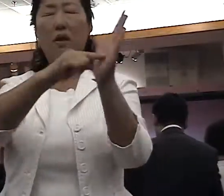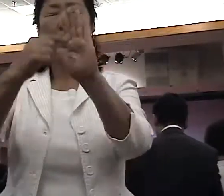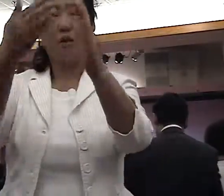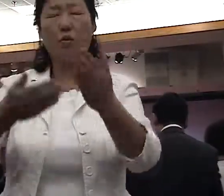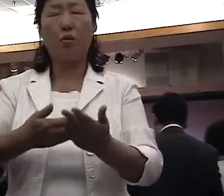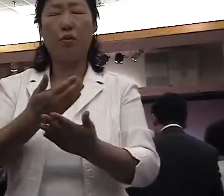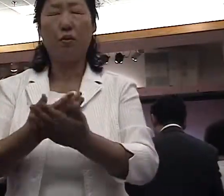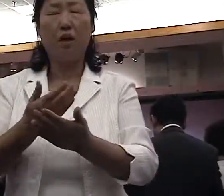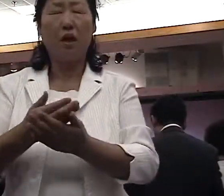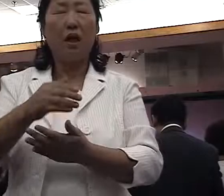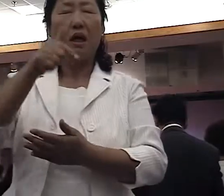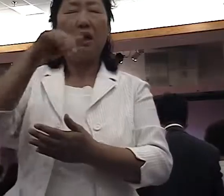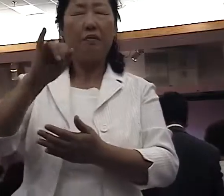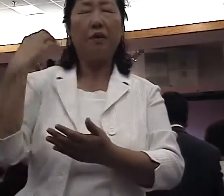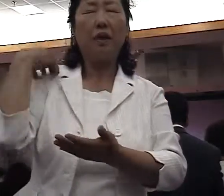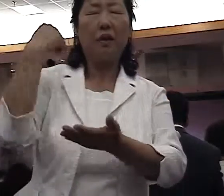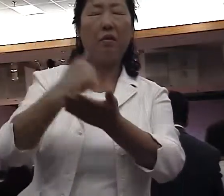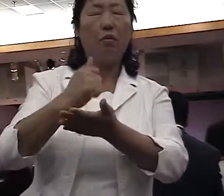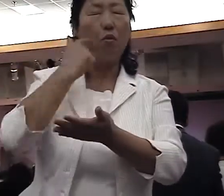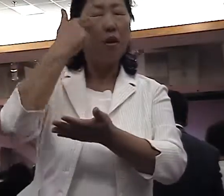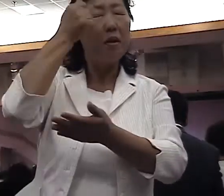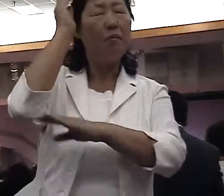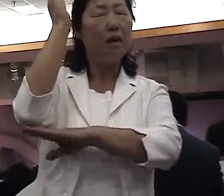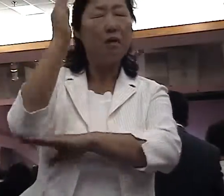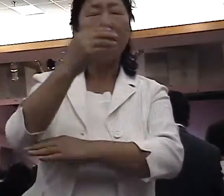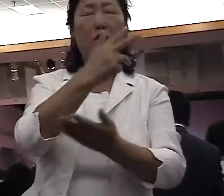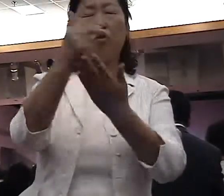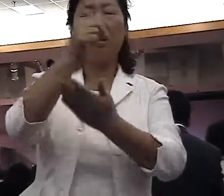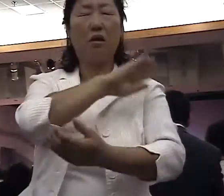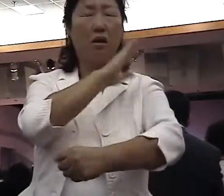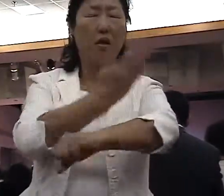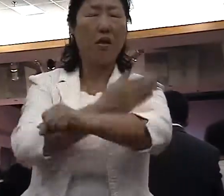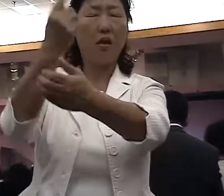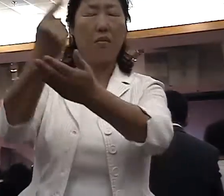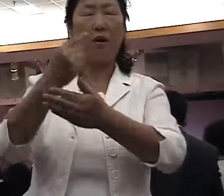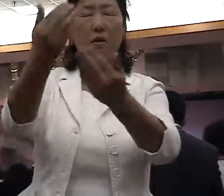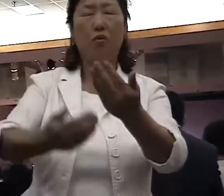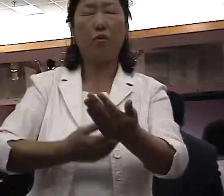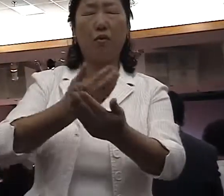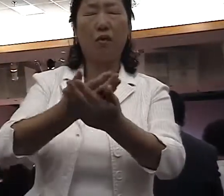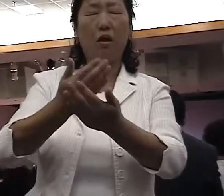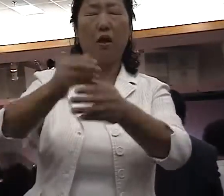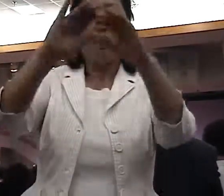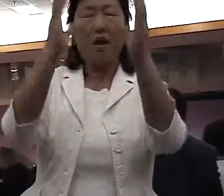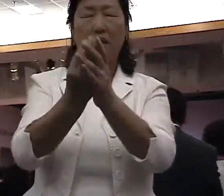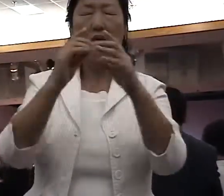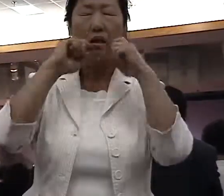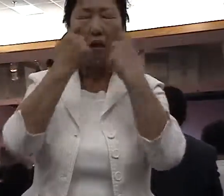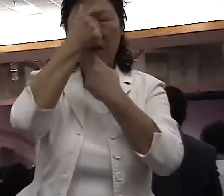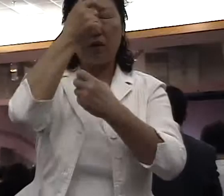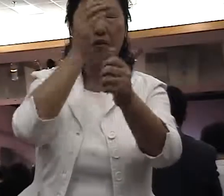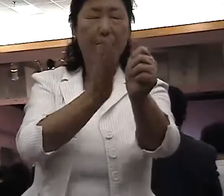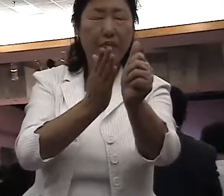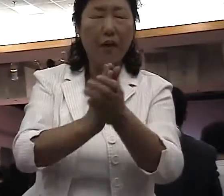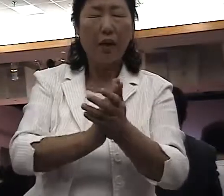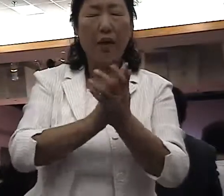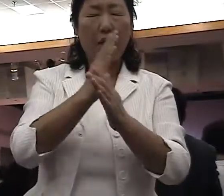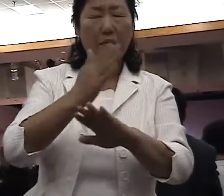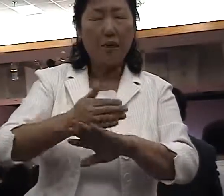주시옵소서. 김승욱 담임 목사님의 말씀에 주의 능력이 임하게 하여 주시옵소서. 아멘. 다 같이 기도하겠습니다. 전능하신 하나님